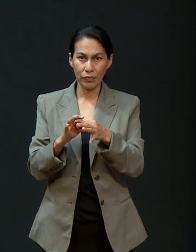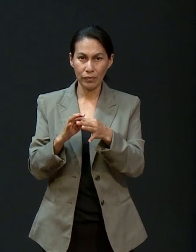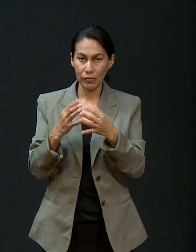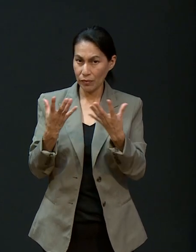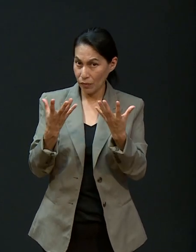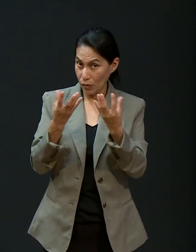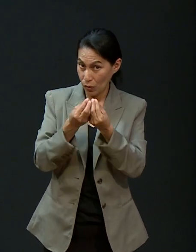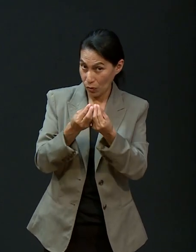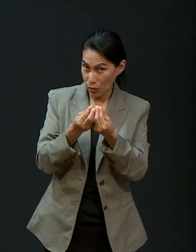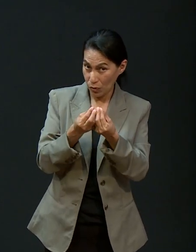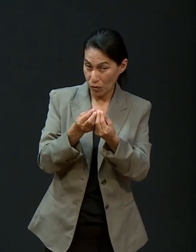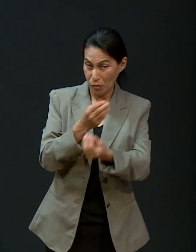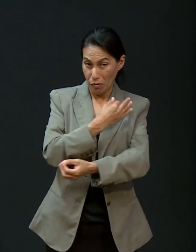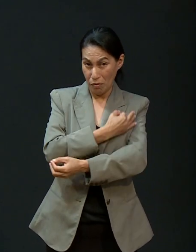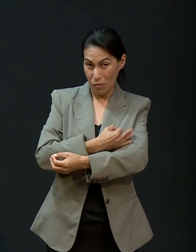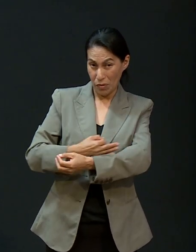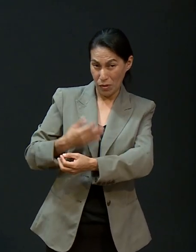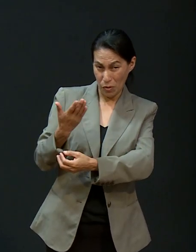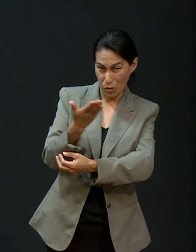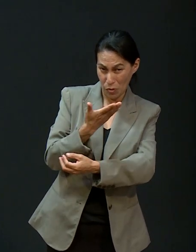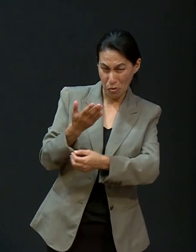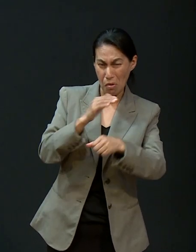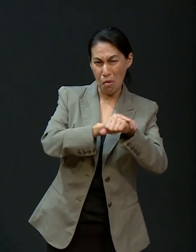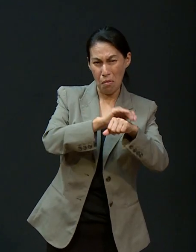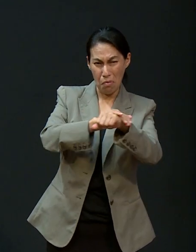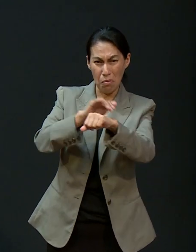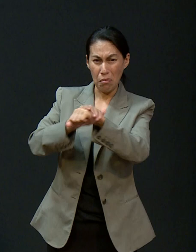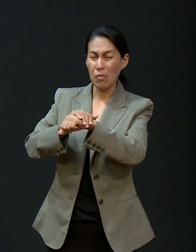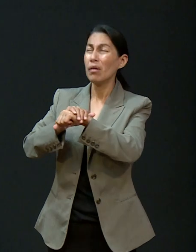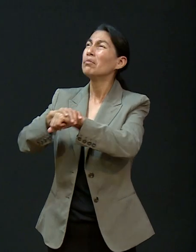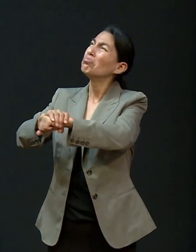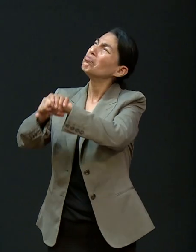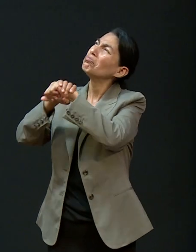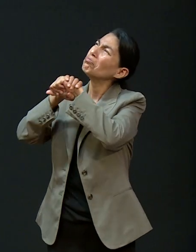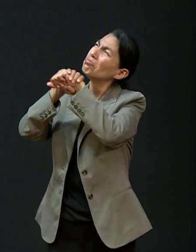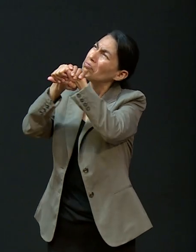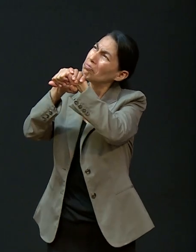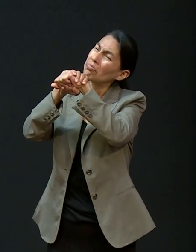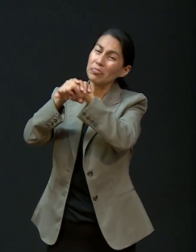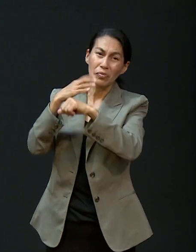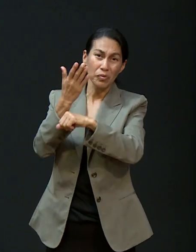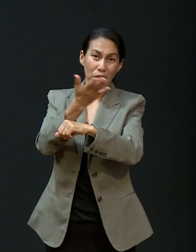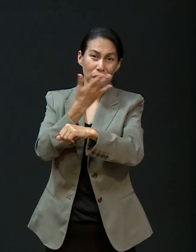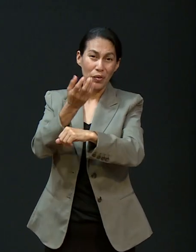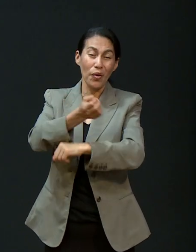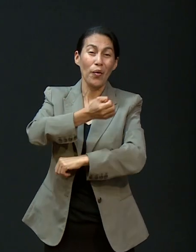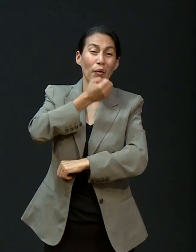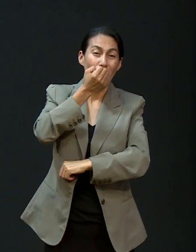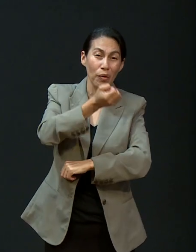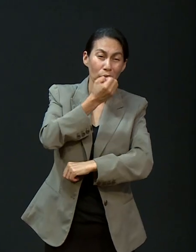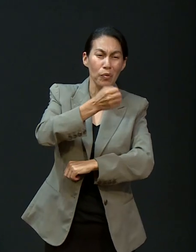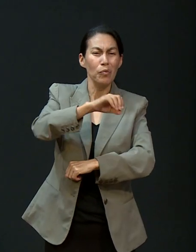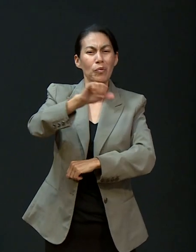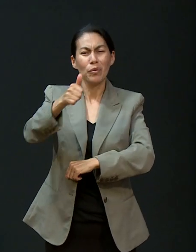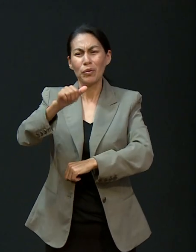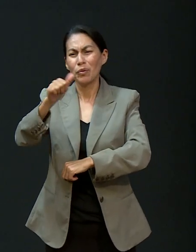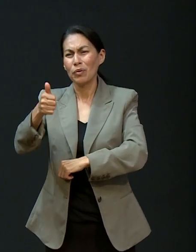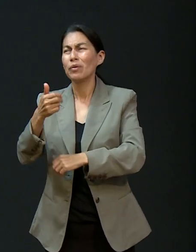juntos, como una gran confraternidad de amigos de Dios, podamos